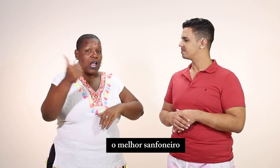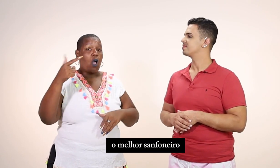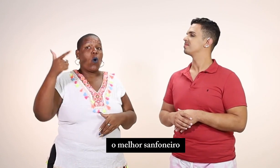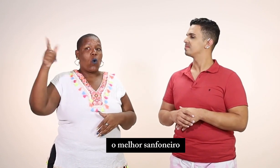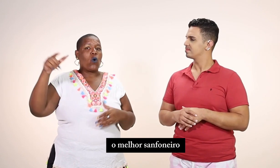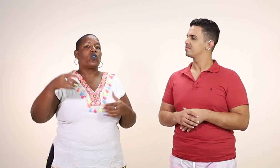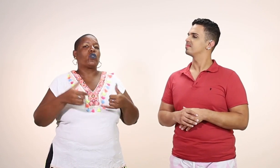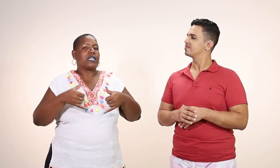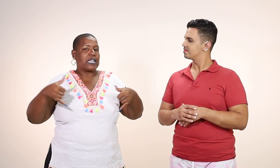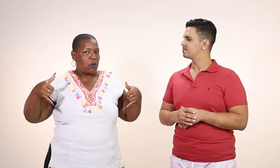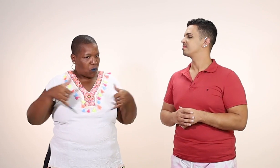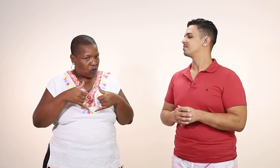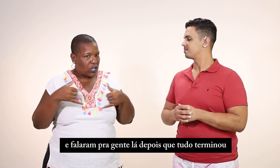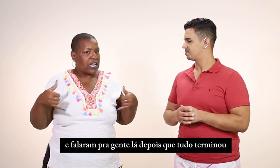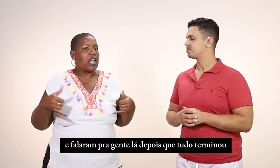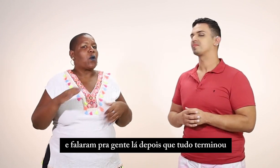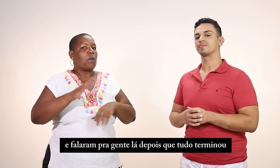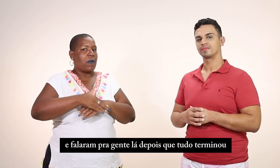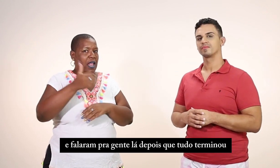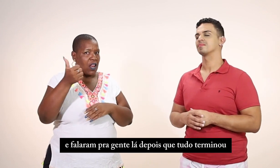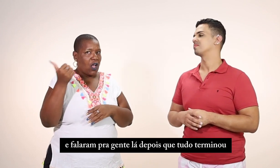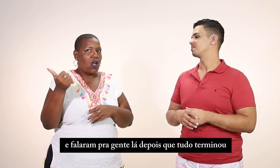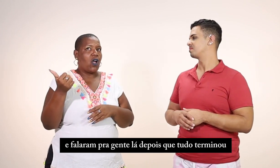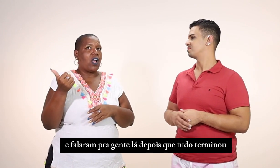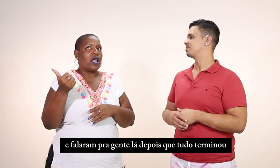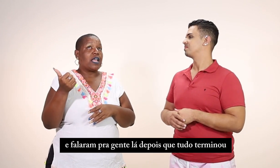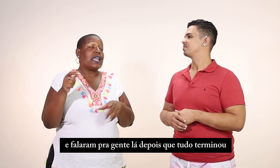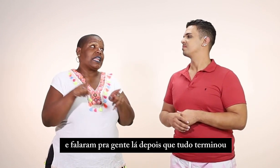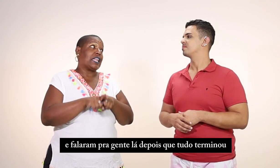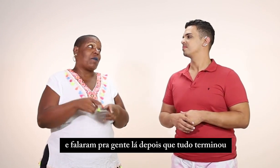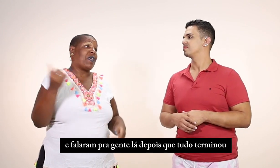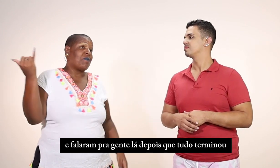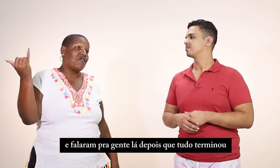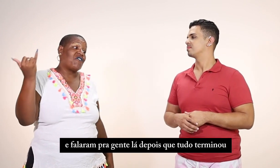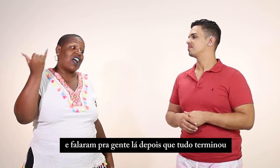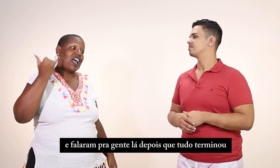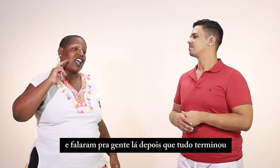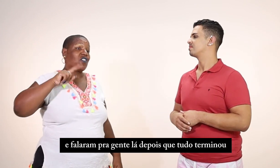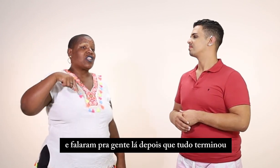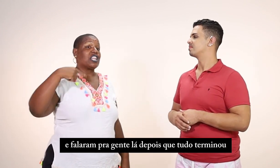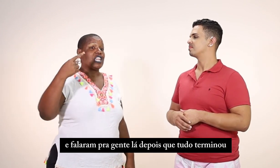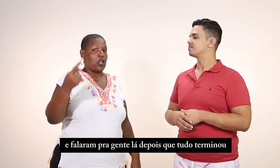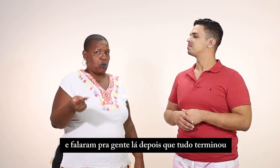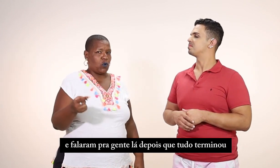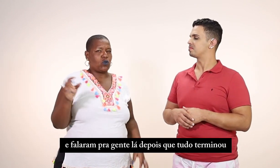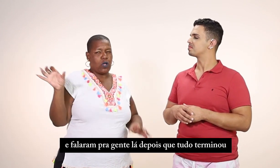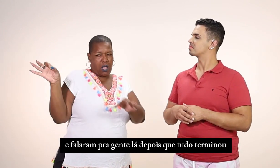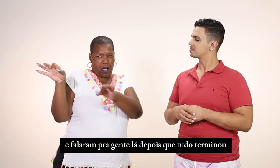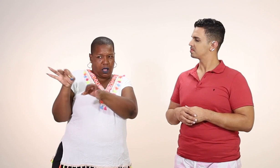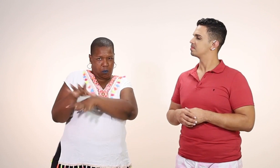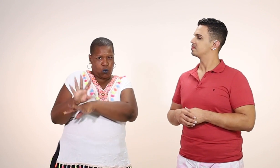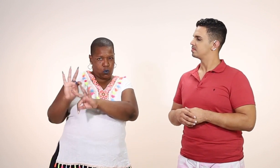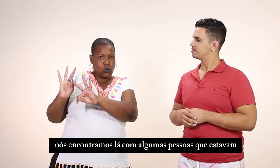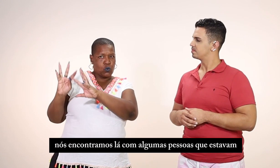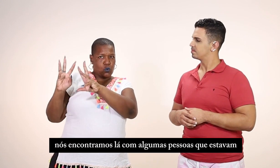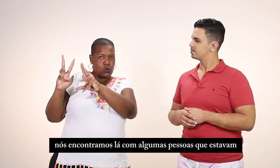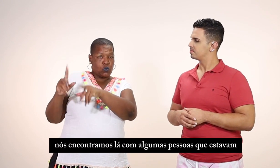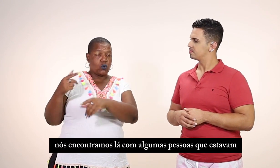sanfoneiro. E falaram pra gente lá, depois que tudo terminou, nós encontramos lá